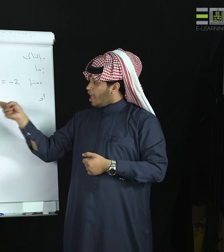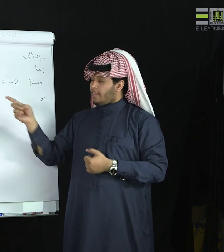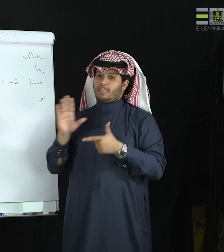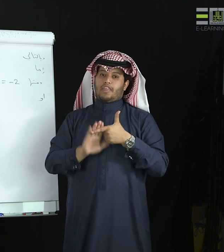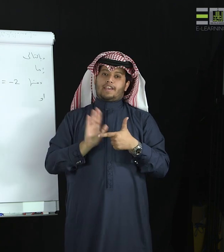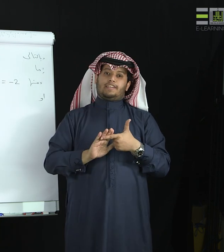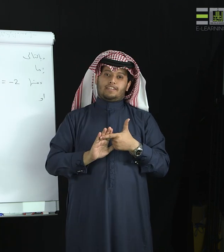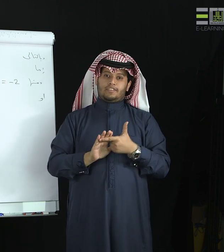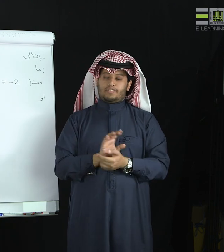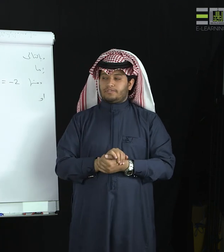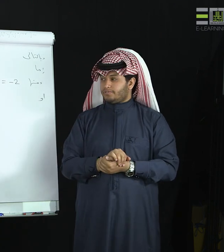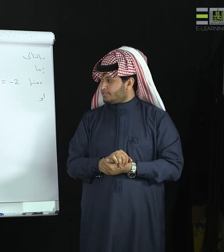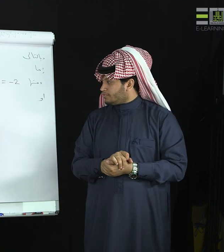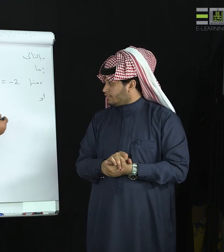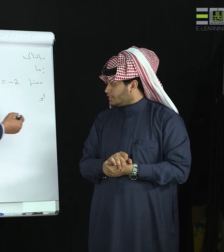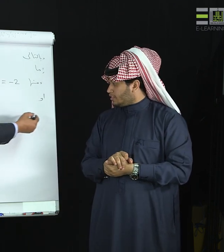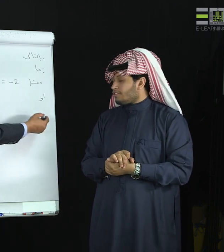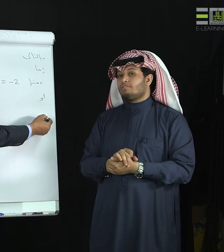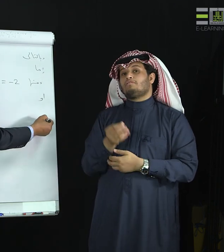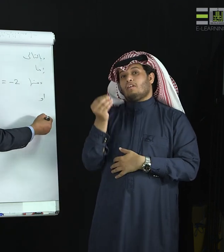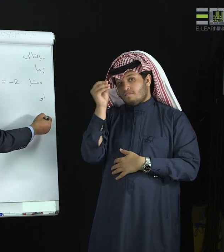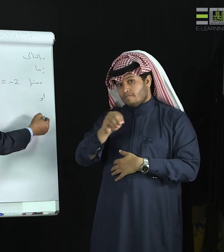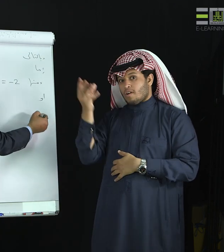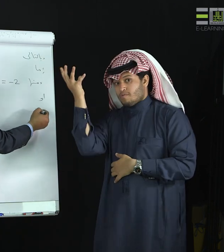التاني. طيب ومنها